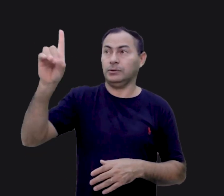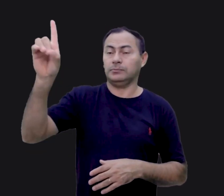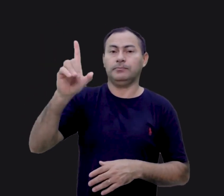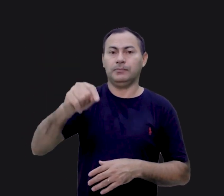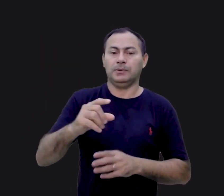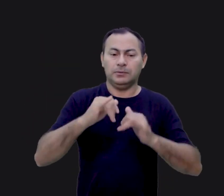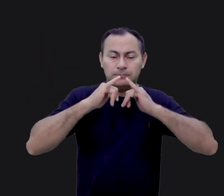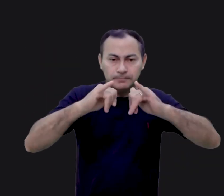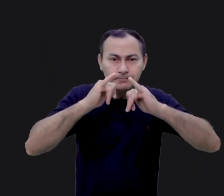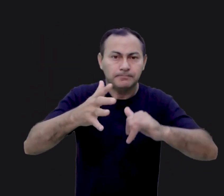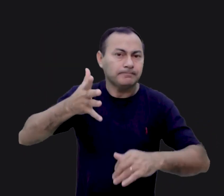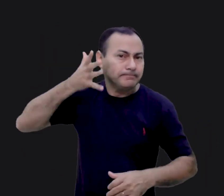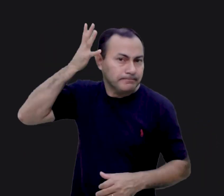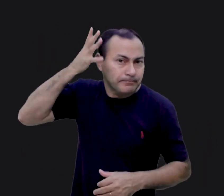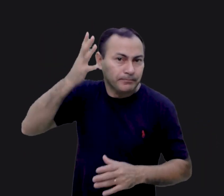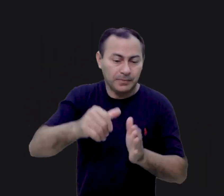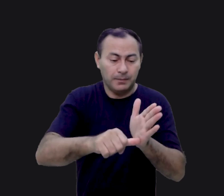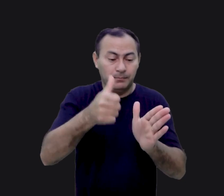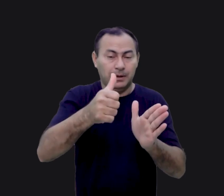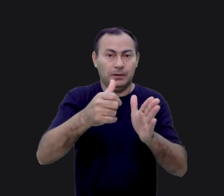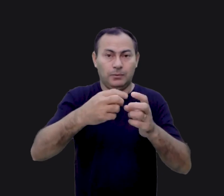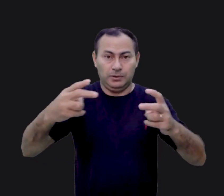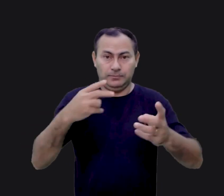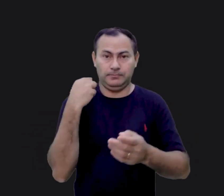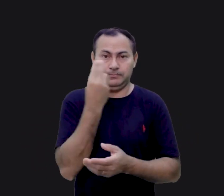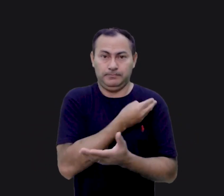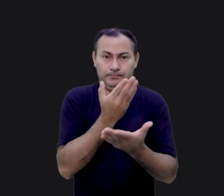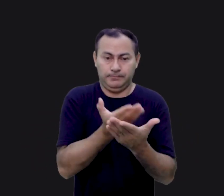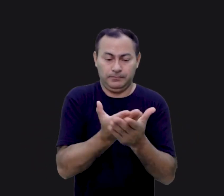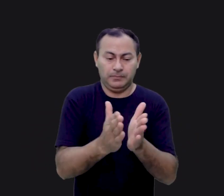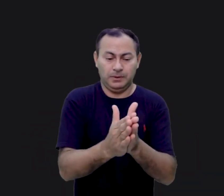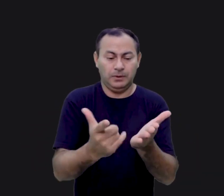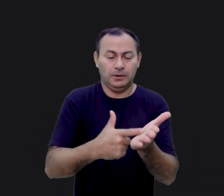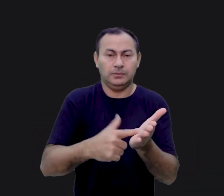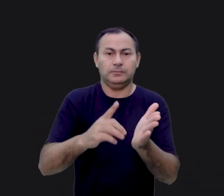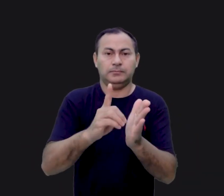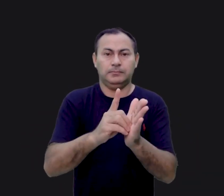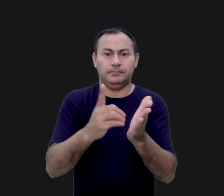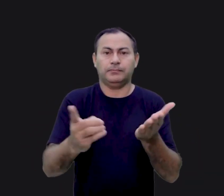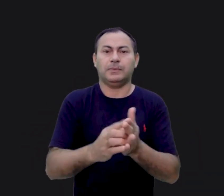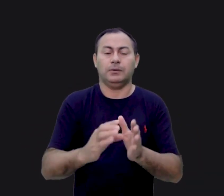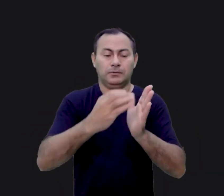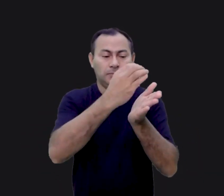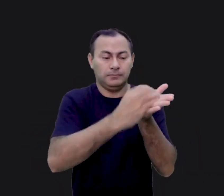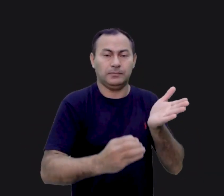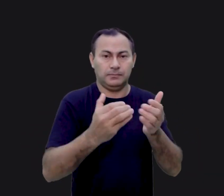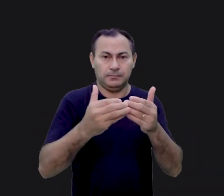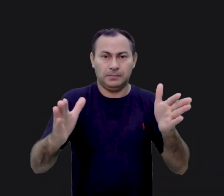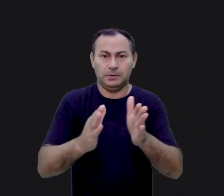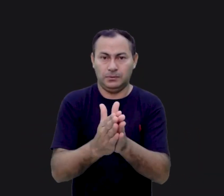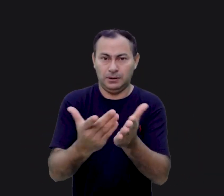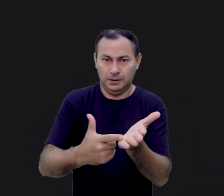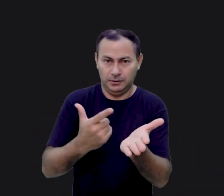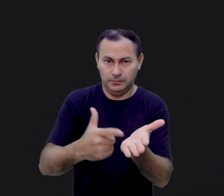existiu os pregou a primeira coisa que estudaremos no livro de Deuteronômio serão os capítulos de abertura do livro